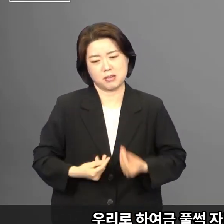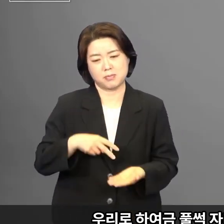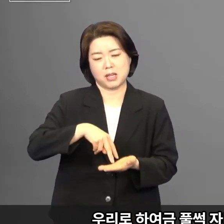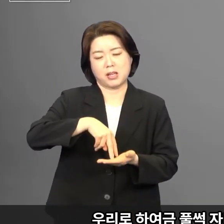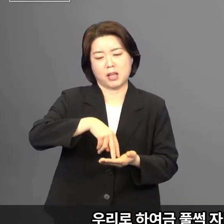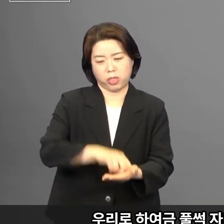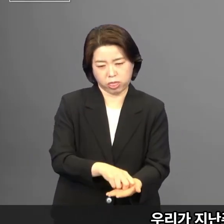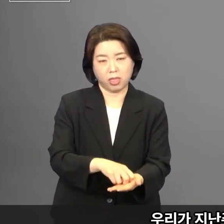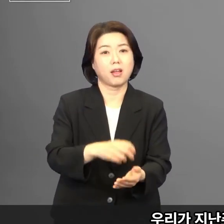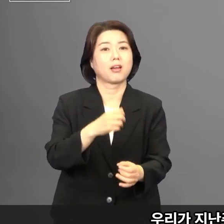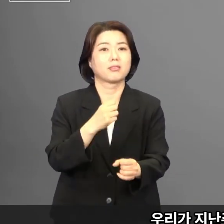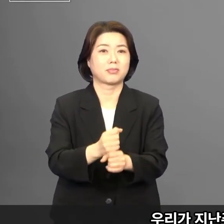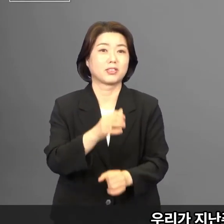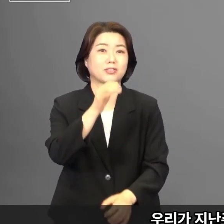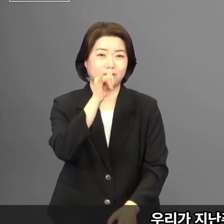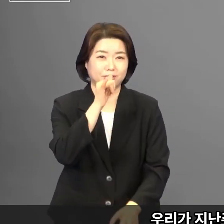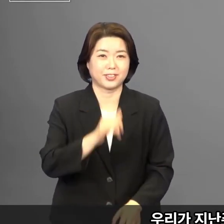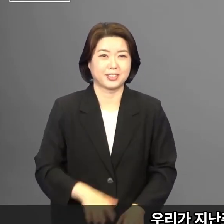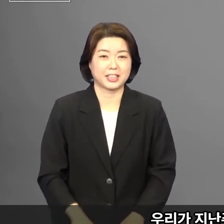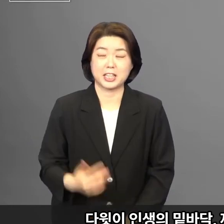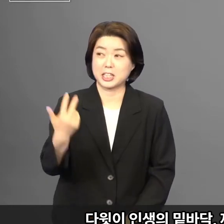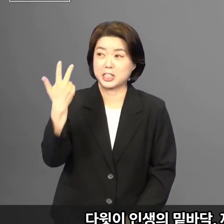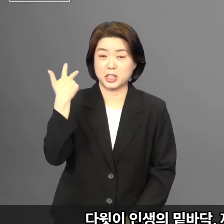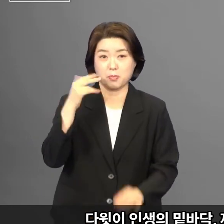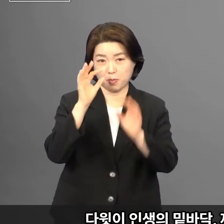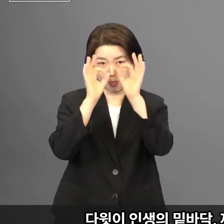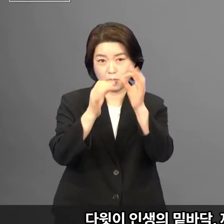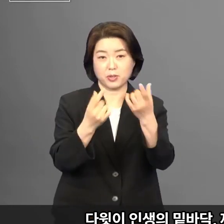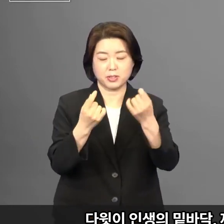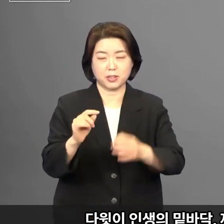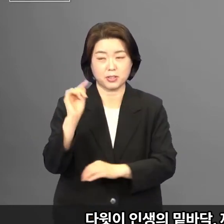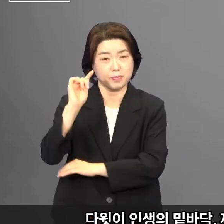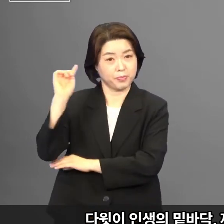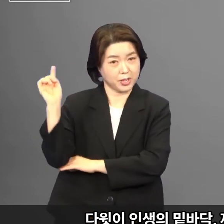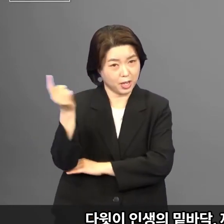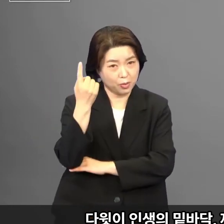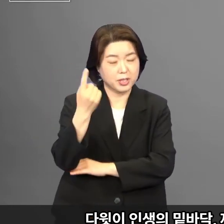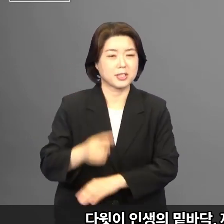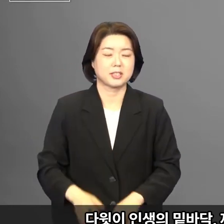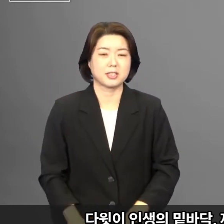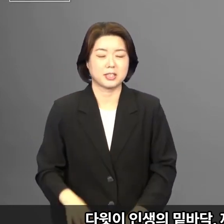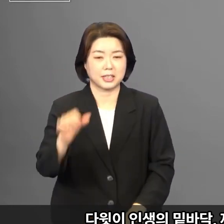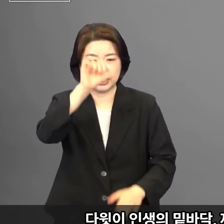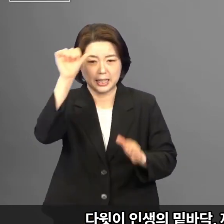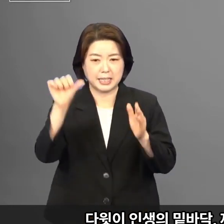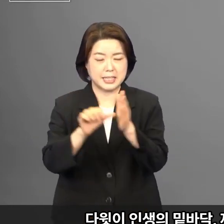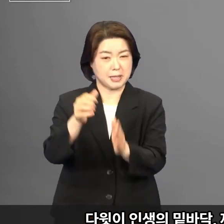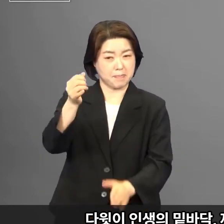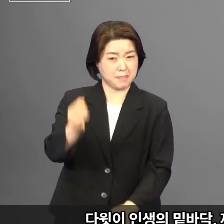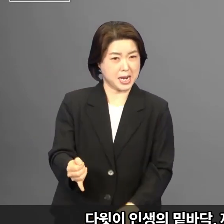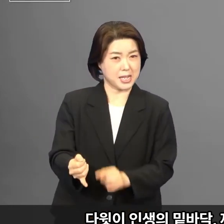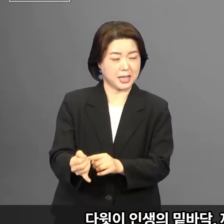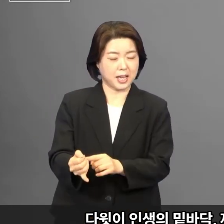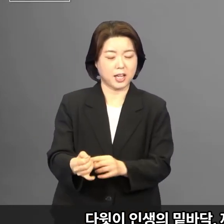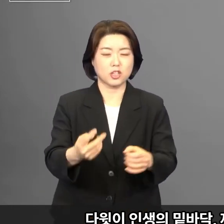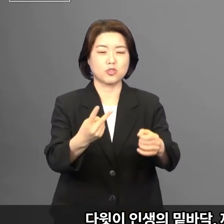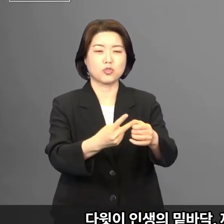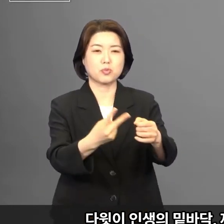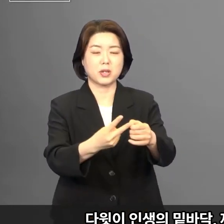만들곤 합니다. 우리가 지난주에 살펴본 것처럼 다윗이 인생의 밑바닥 제2의